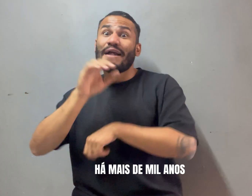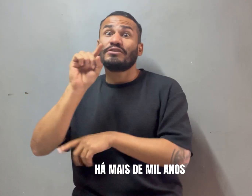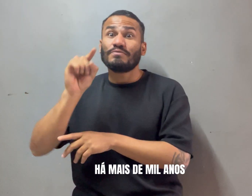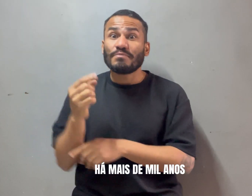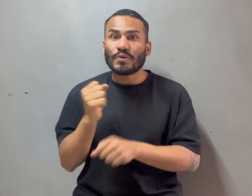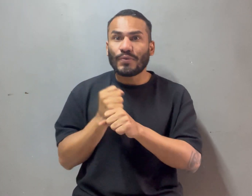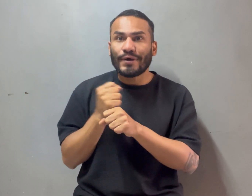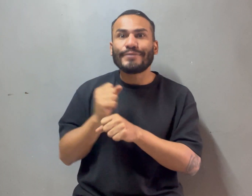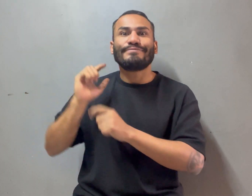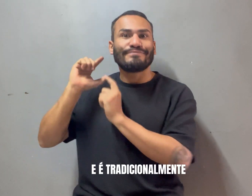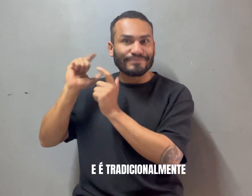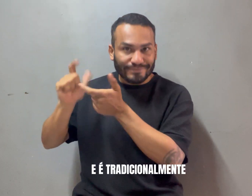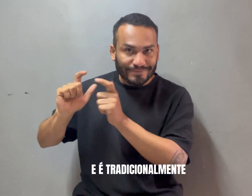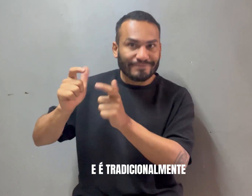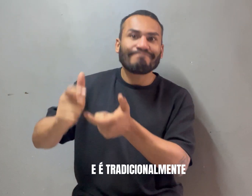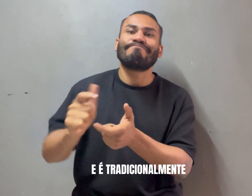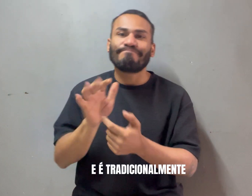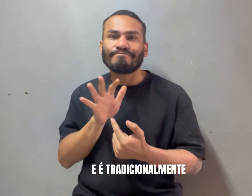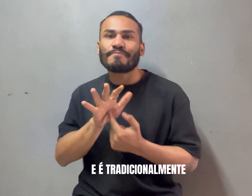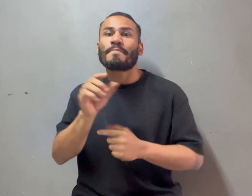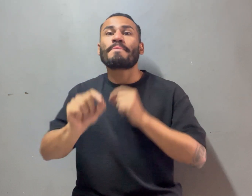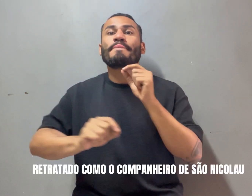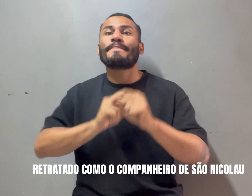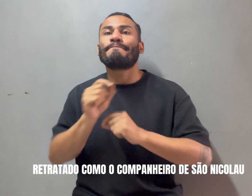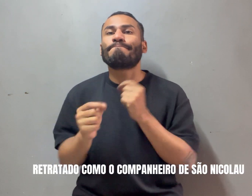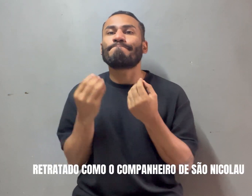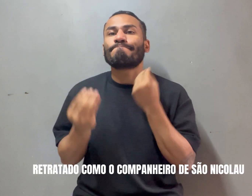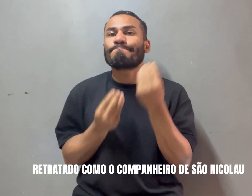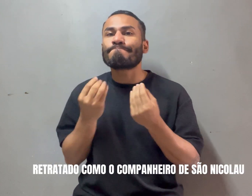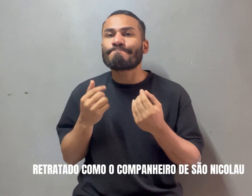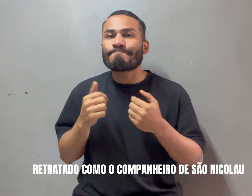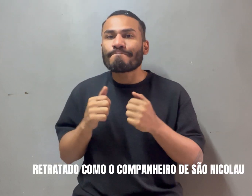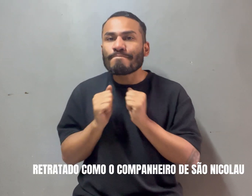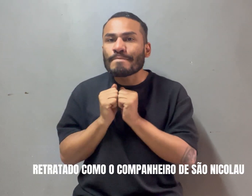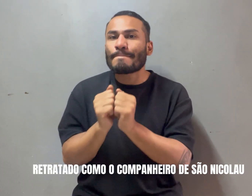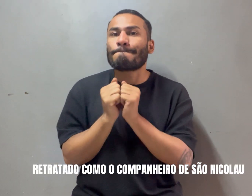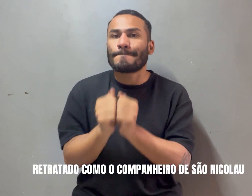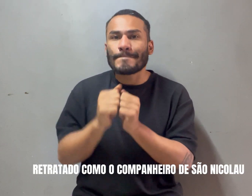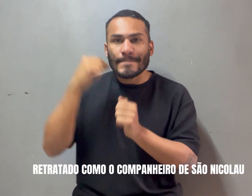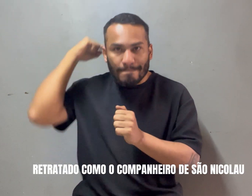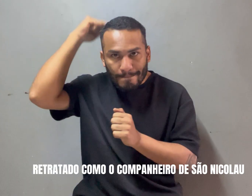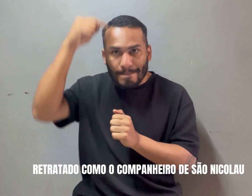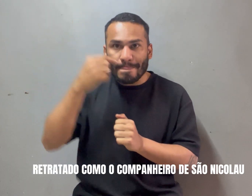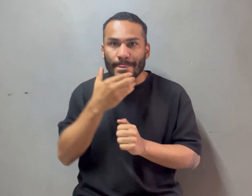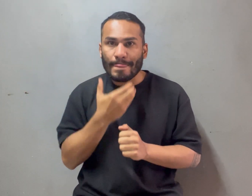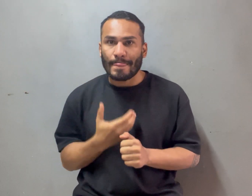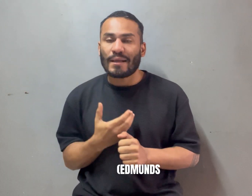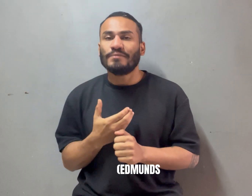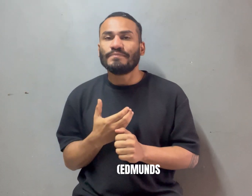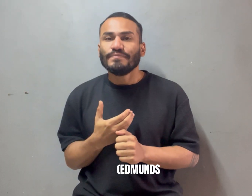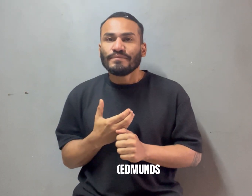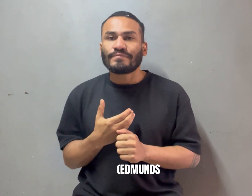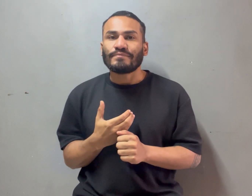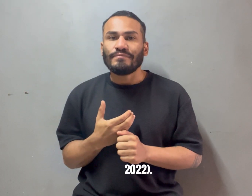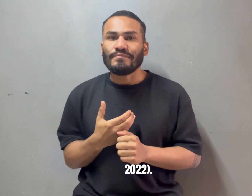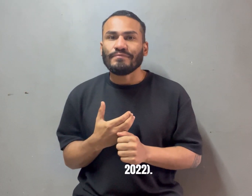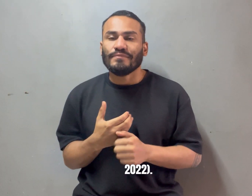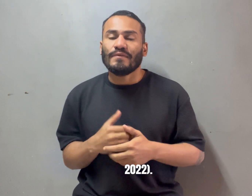1000 anos, e é tradicionalmente retratado como o companheiro de São Nicolau. Edmunds,